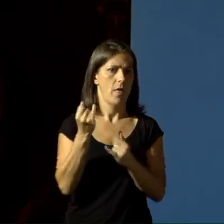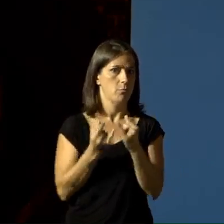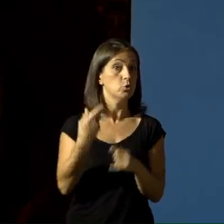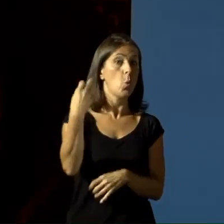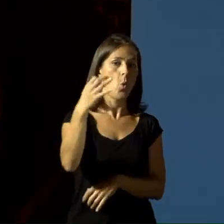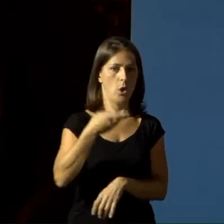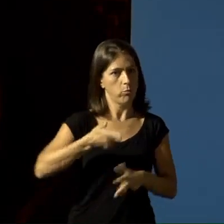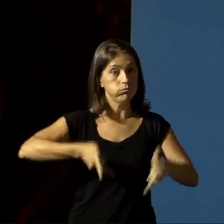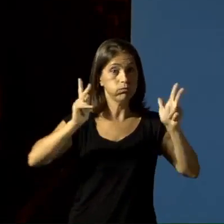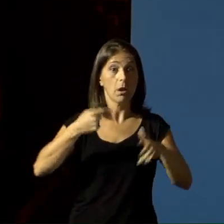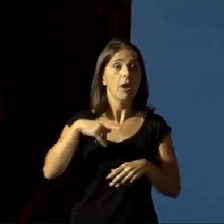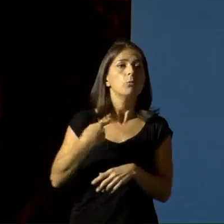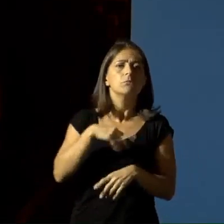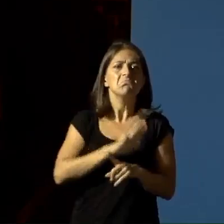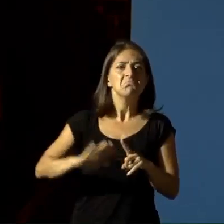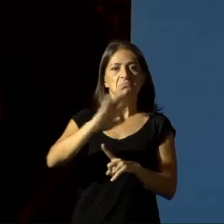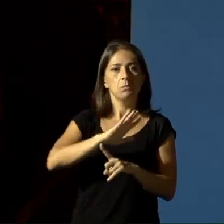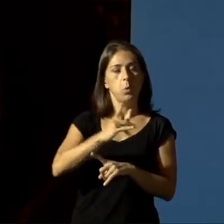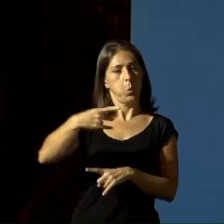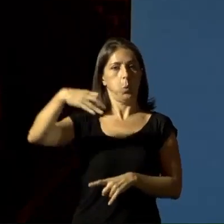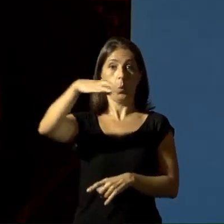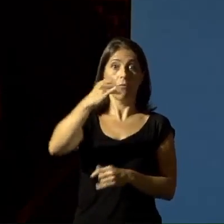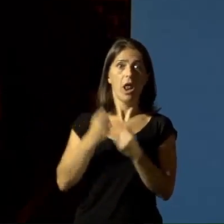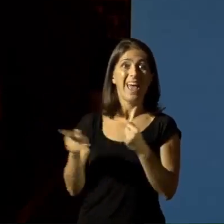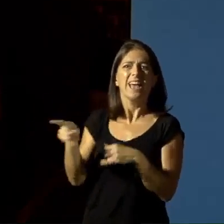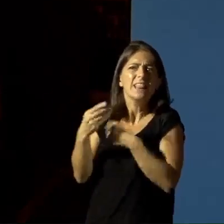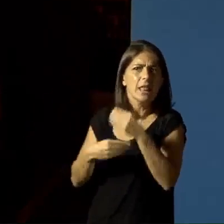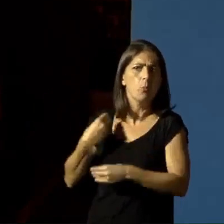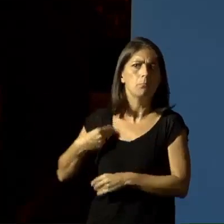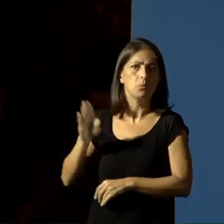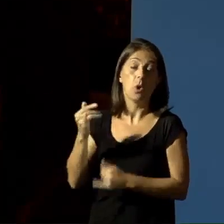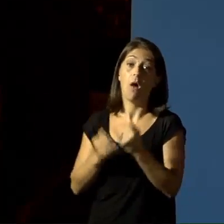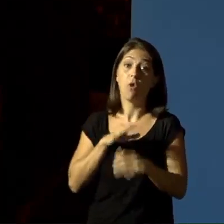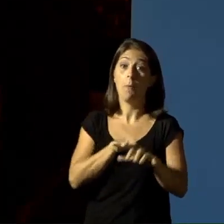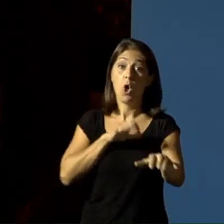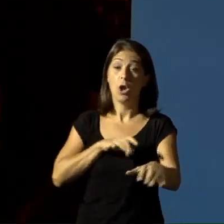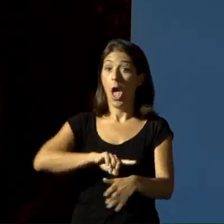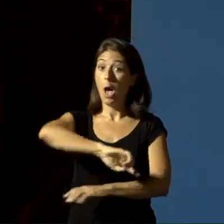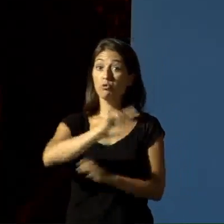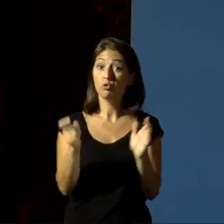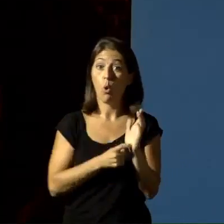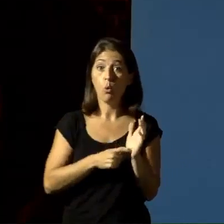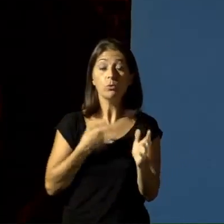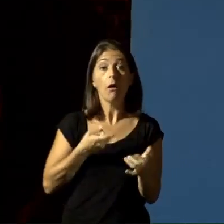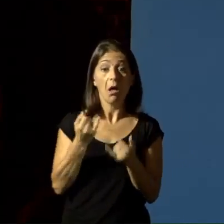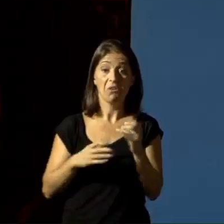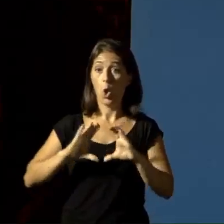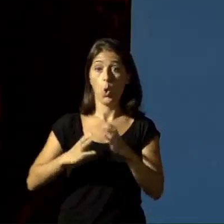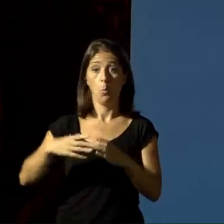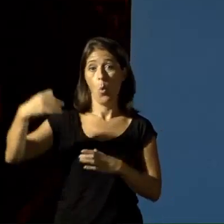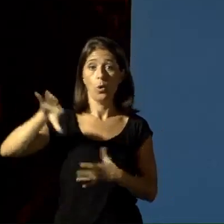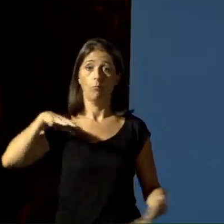totalitario. Bueno, pois estes non fixeron tal cousa, pero en canto tiveron maioría absoluta, convertiron a maioría absoluta nun partido